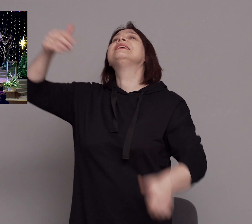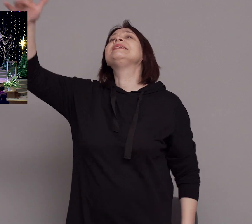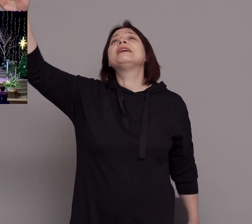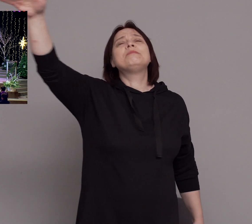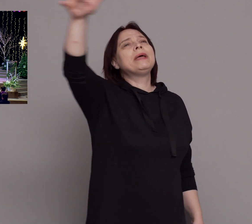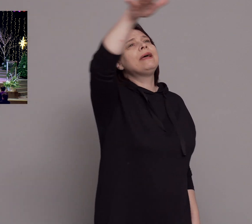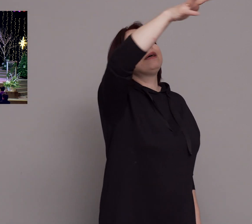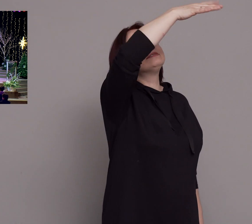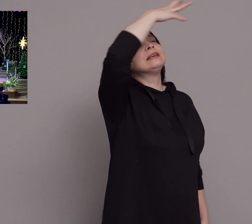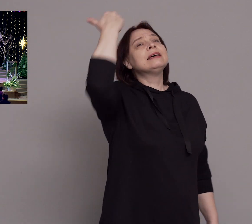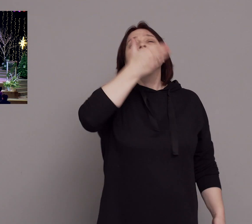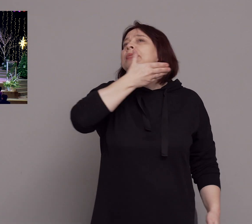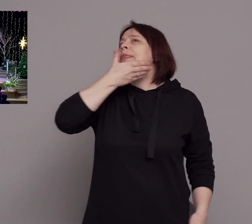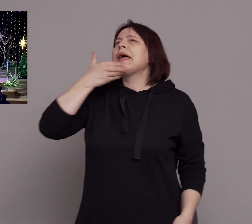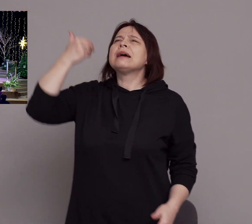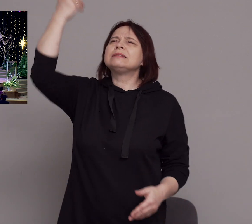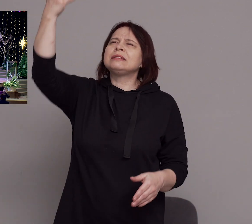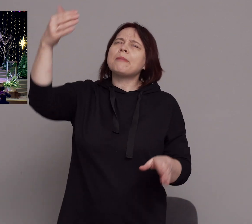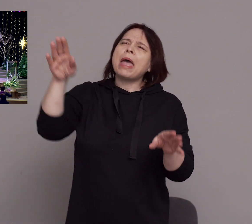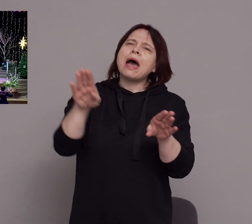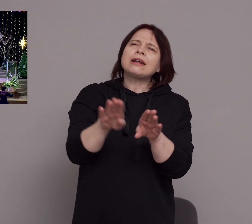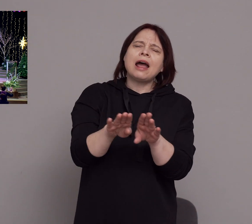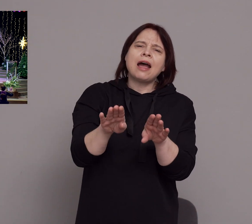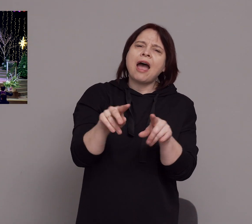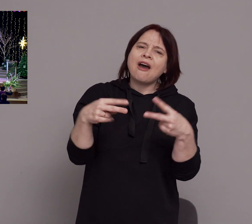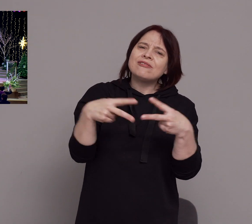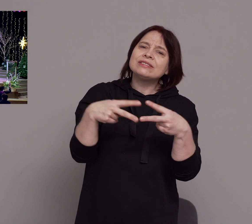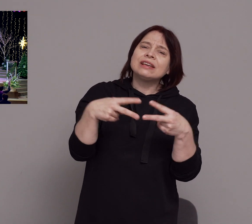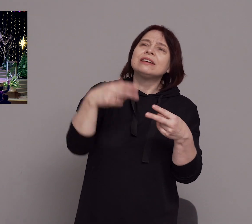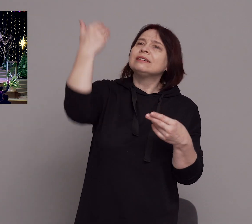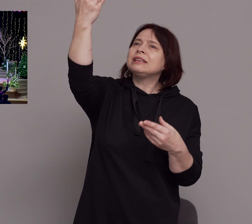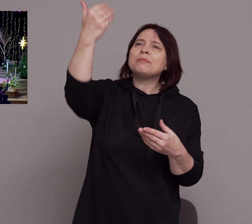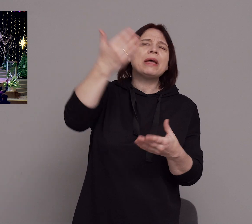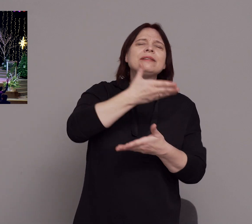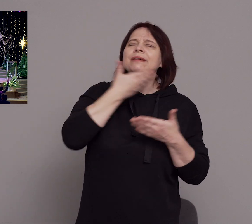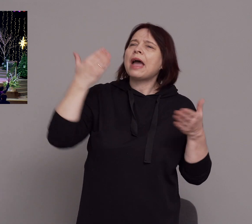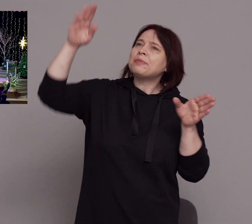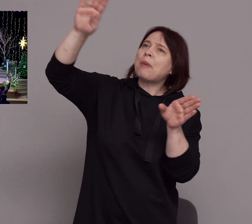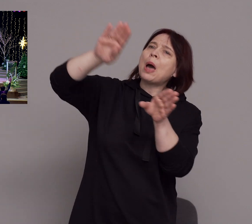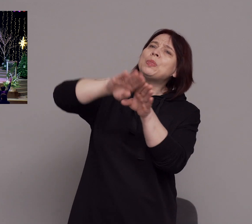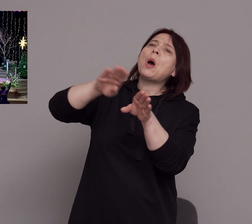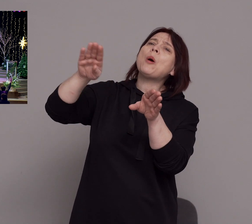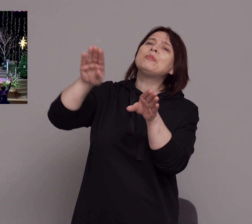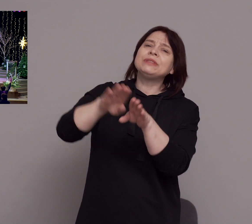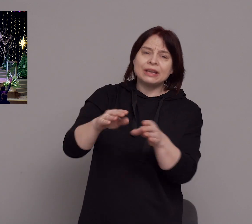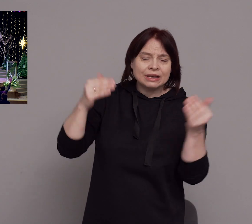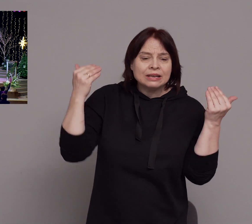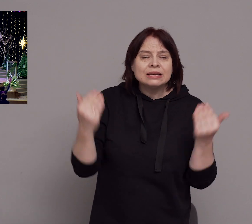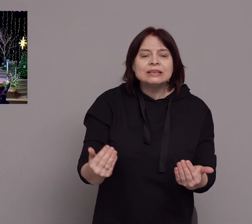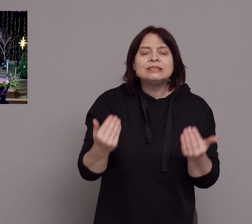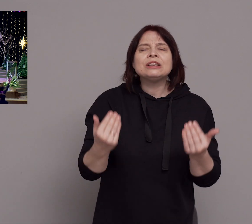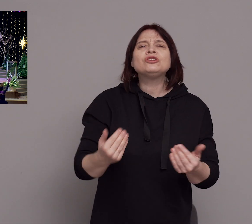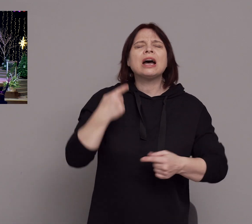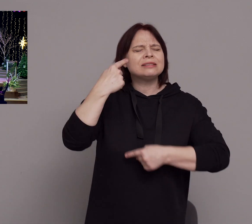небес. Нет тебе равных, тебе нет